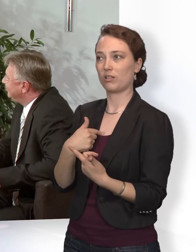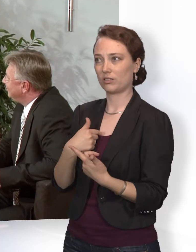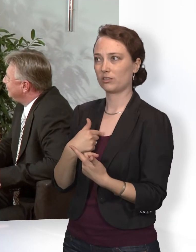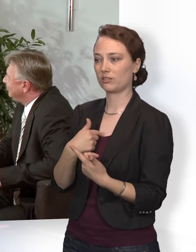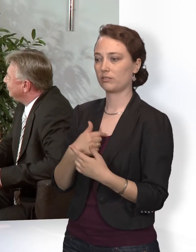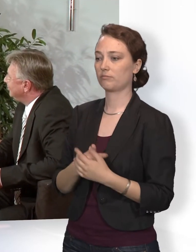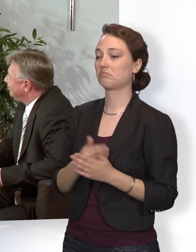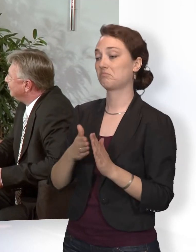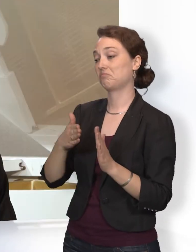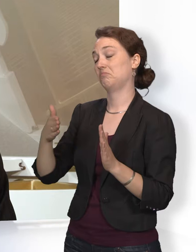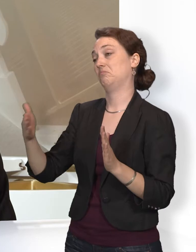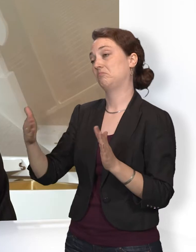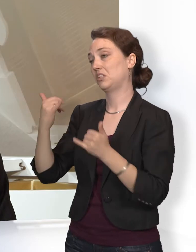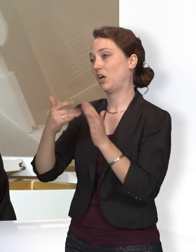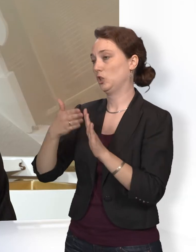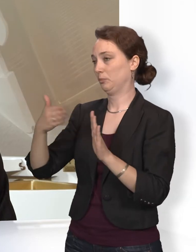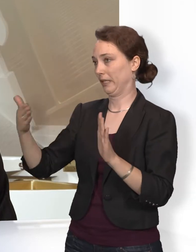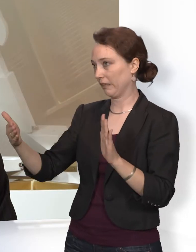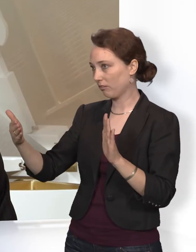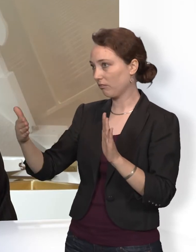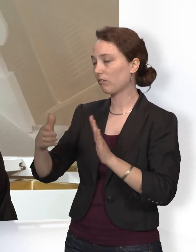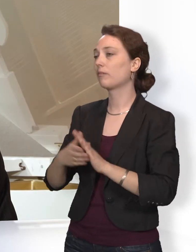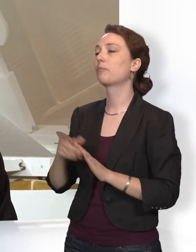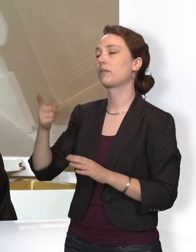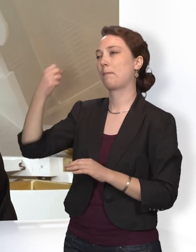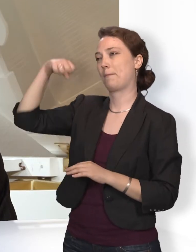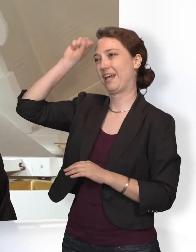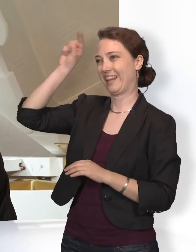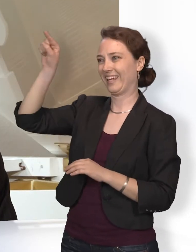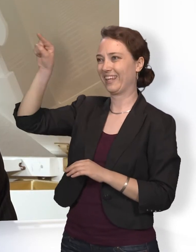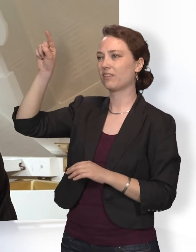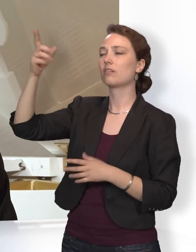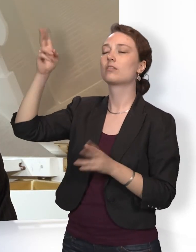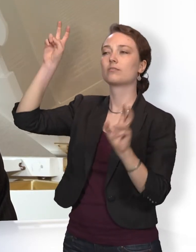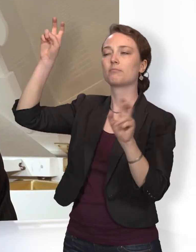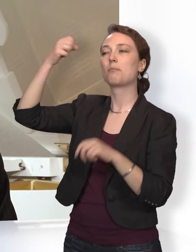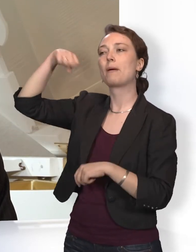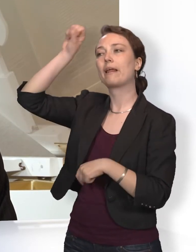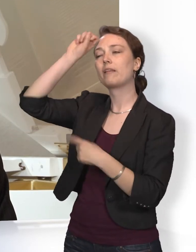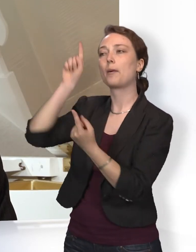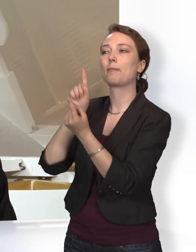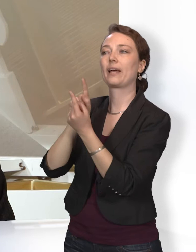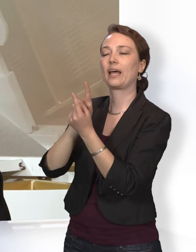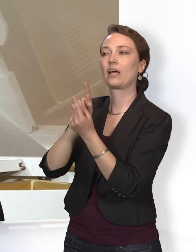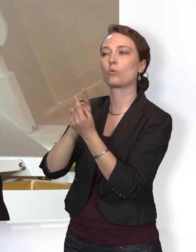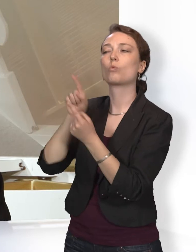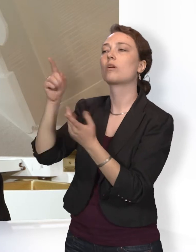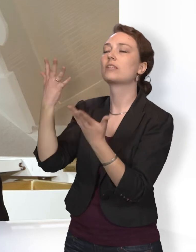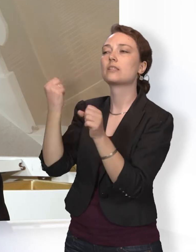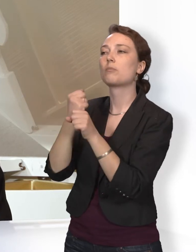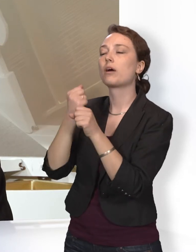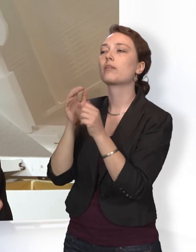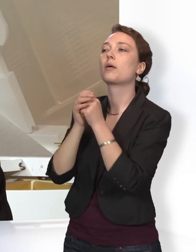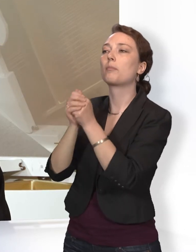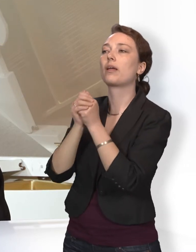Mhm. Ein paar Jahre später treffe ich in Berlin bei der Berliner Begegnung, beten für die Obrigkeit, also